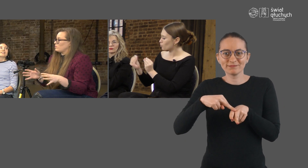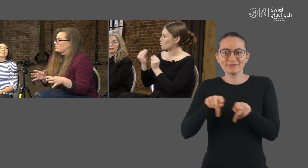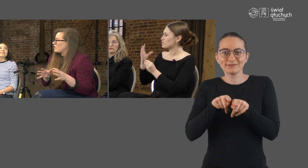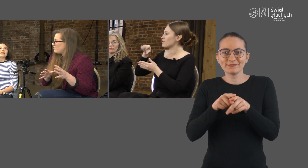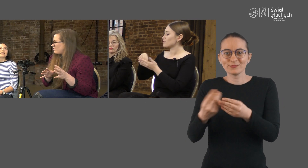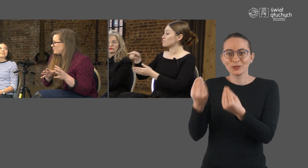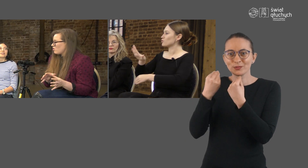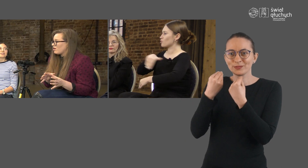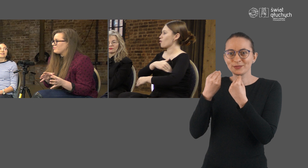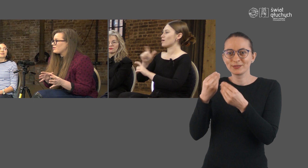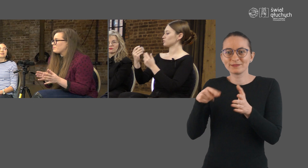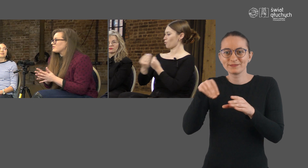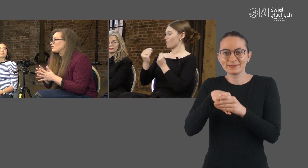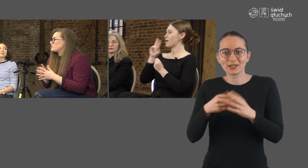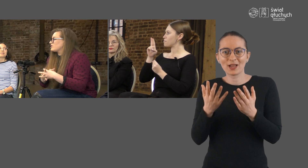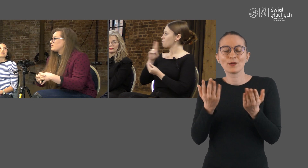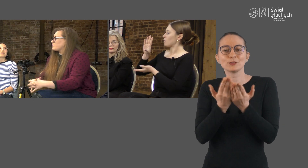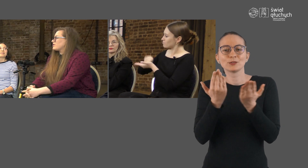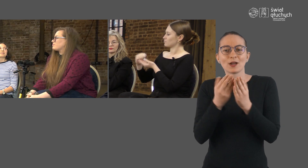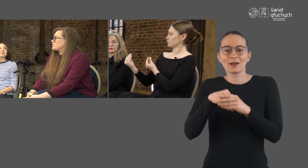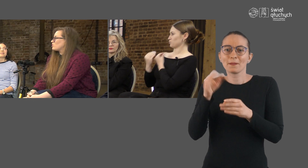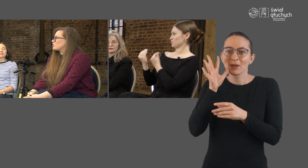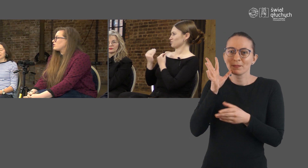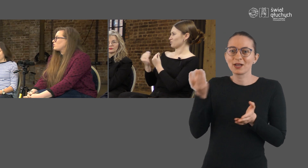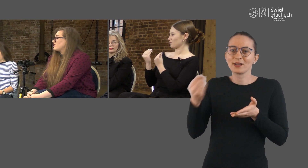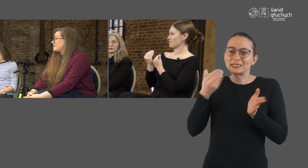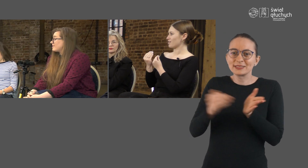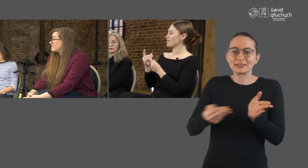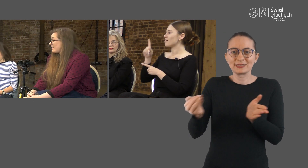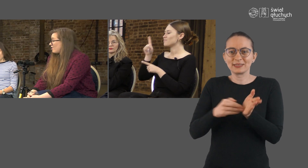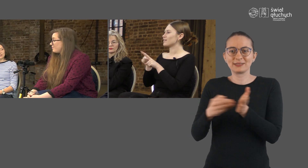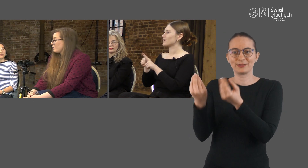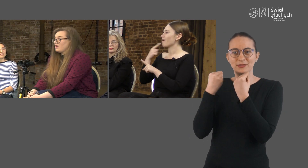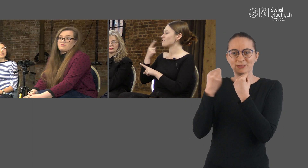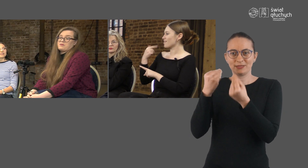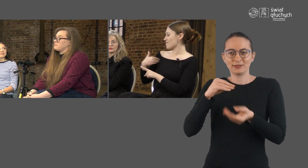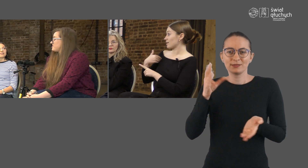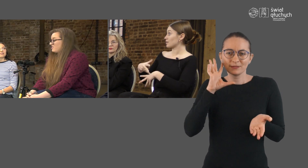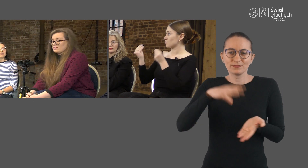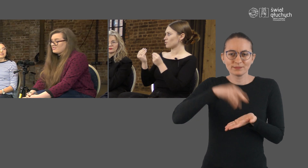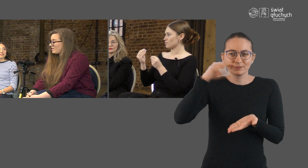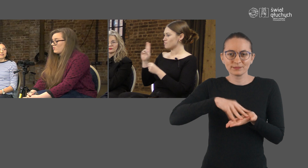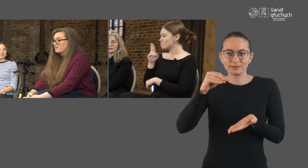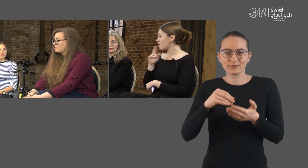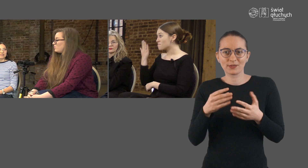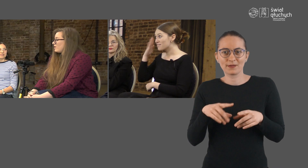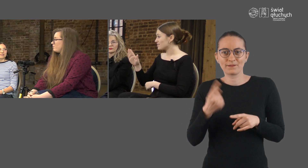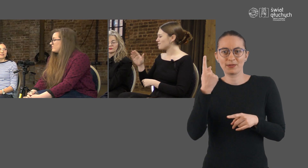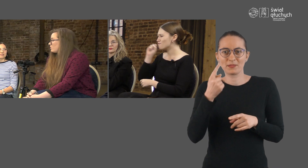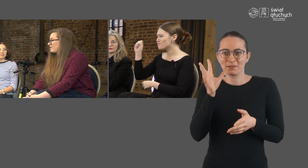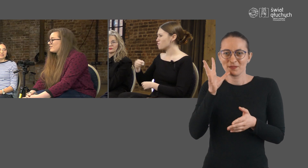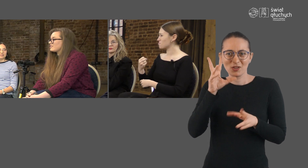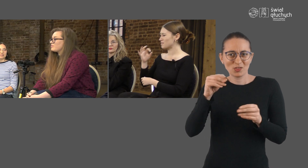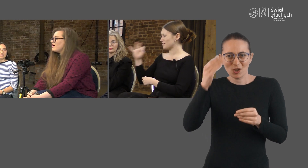co było uczone w szkole. Ja bardzo dobrze też pamiętam początki nauki języka angielskiego. Moja mama nie znała ani słówka